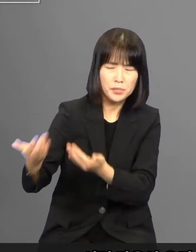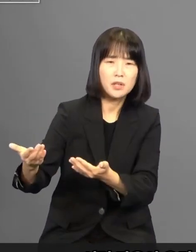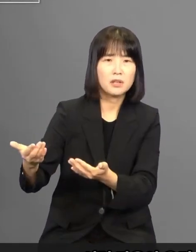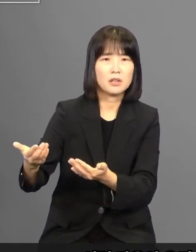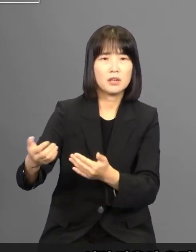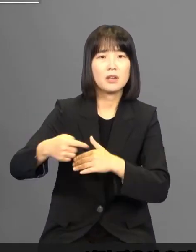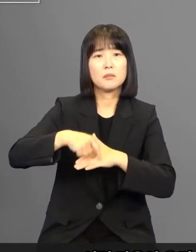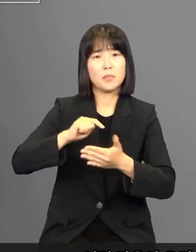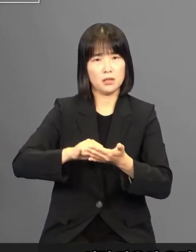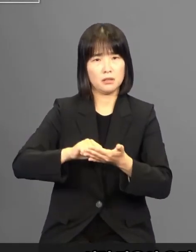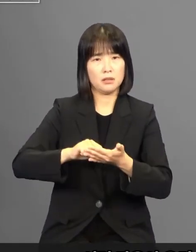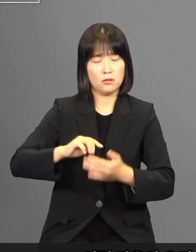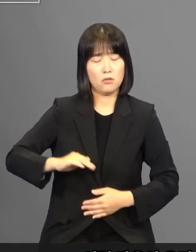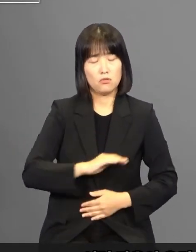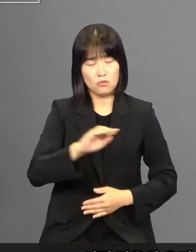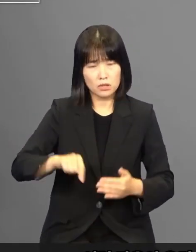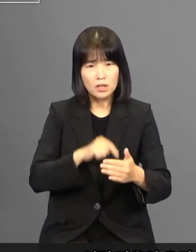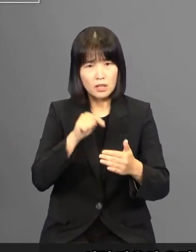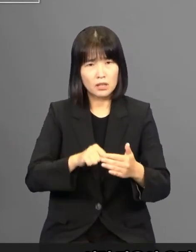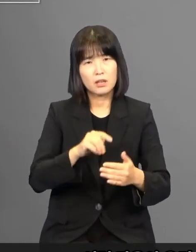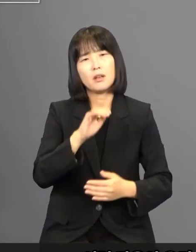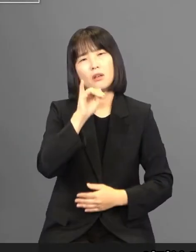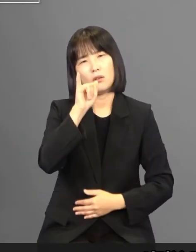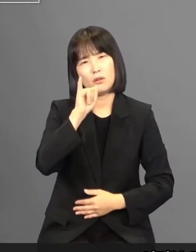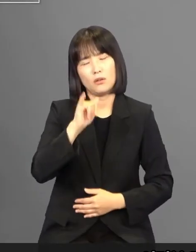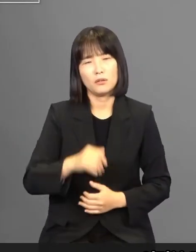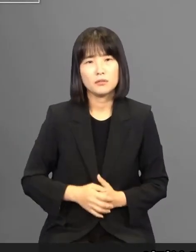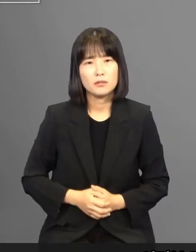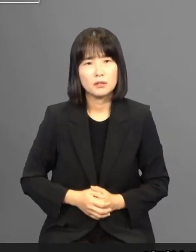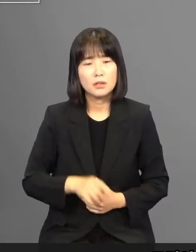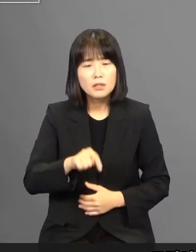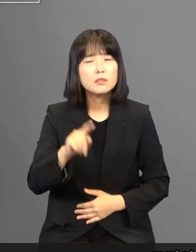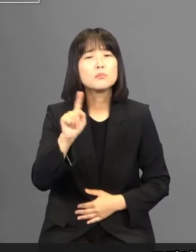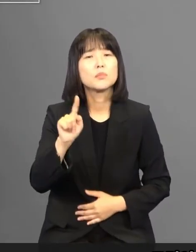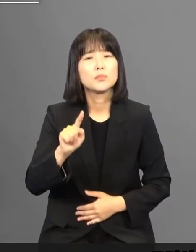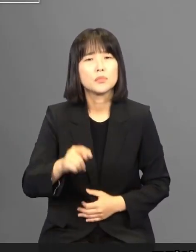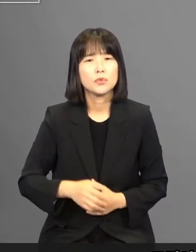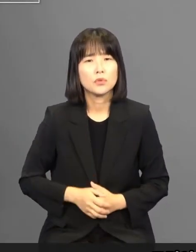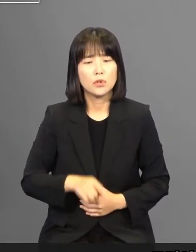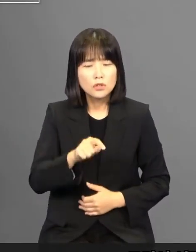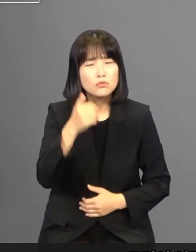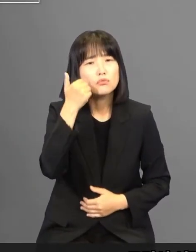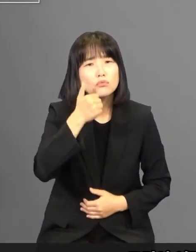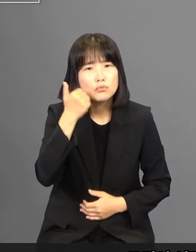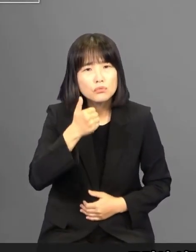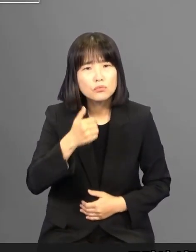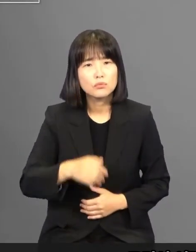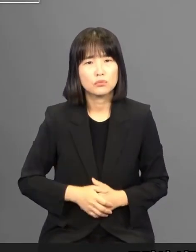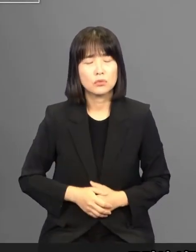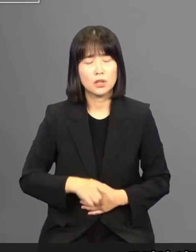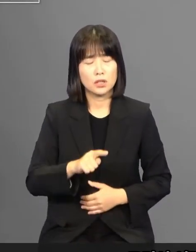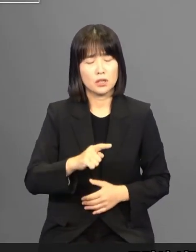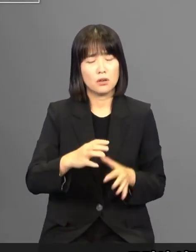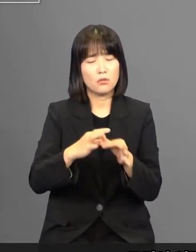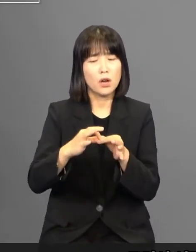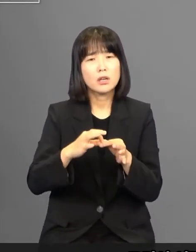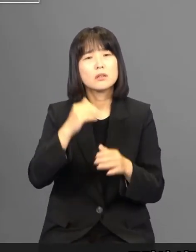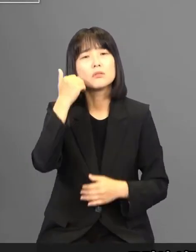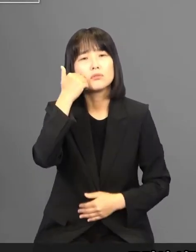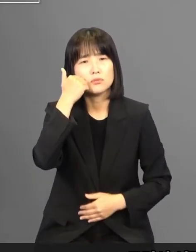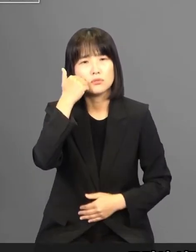마음이 우리 안에 있을 수 있다는 거예요. 여러분, 그게 뭐냐는 거예요. 그것이 누구냐는 거예요. 그것이 어떤 관계냐는